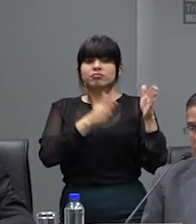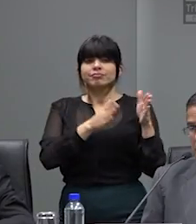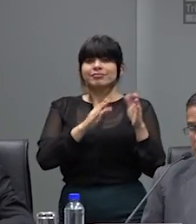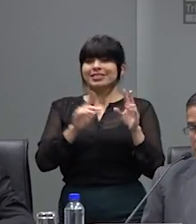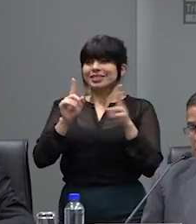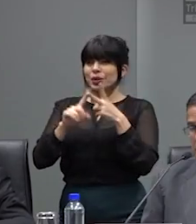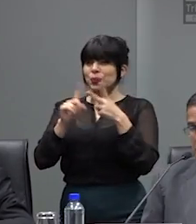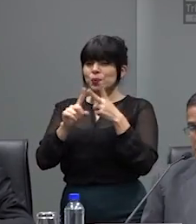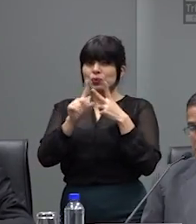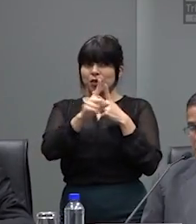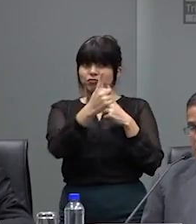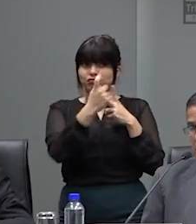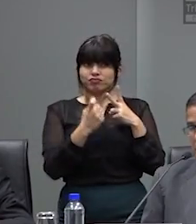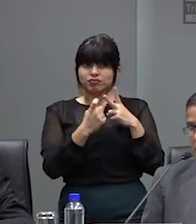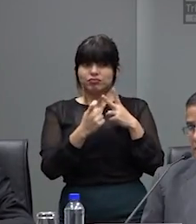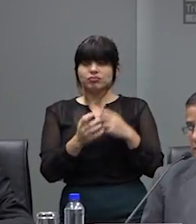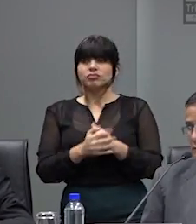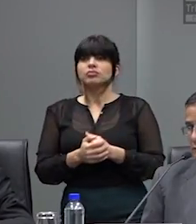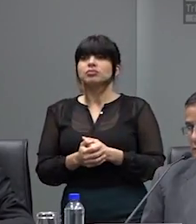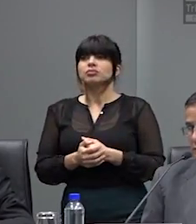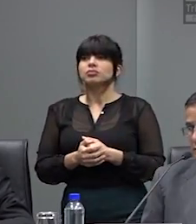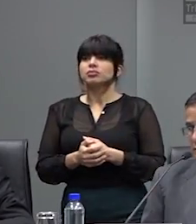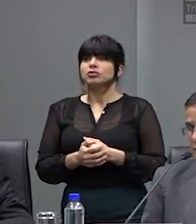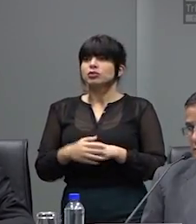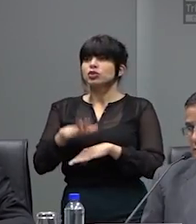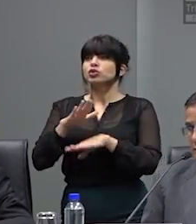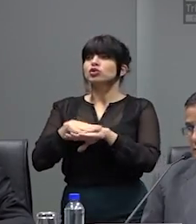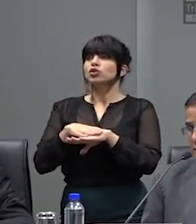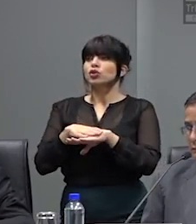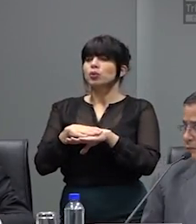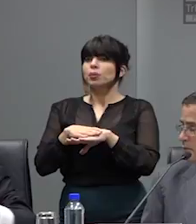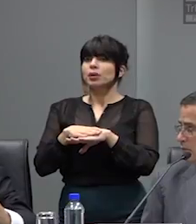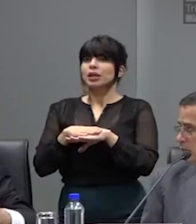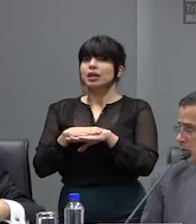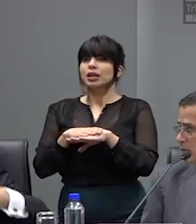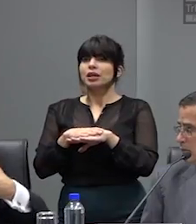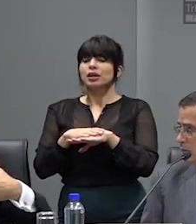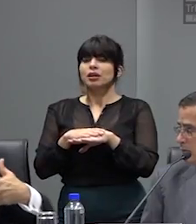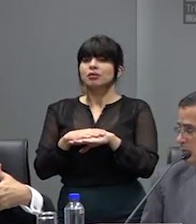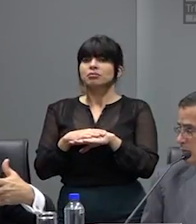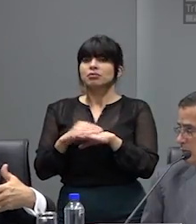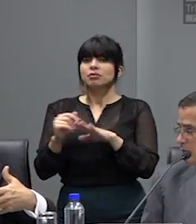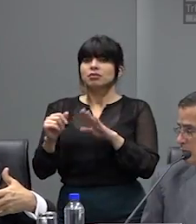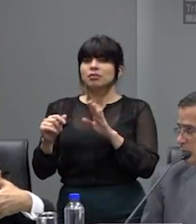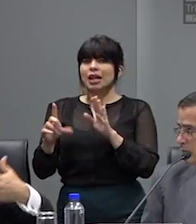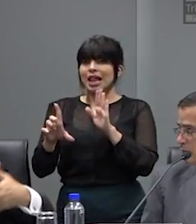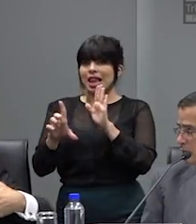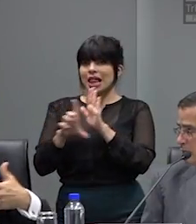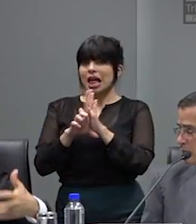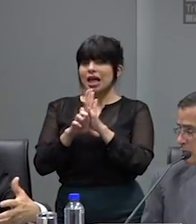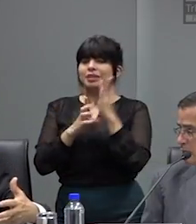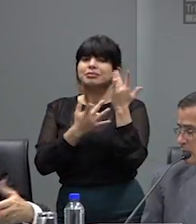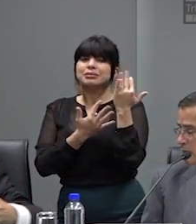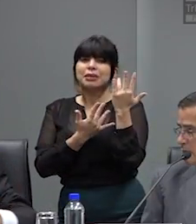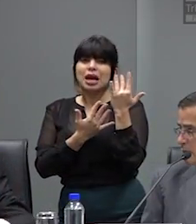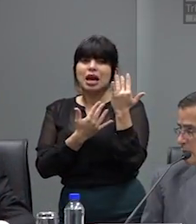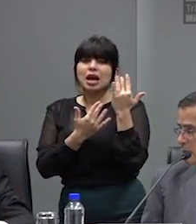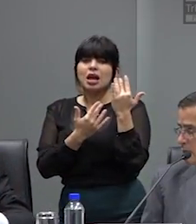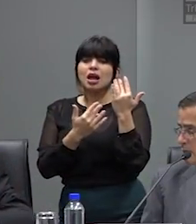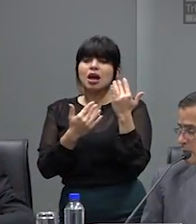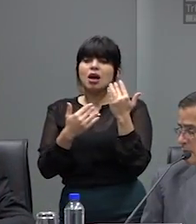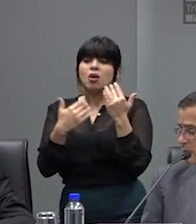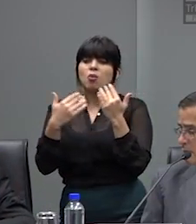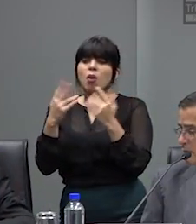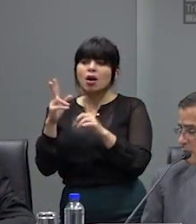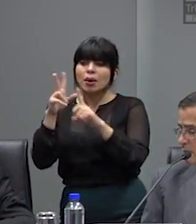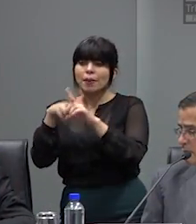otra parte que usted me preguntaba sobre la vacatio legis, o sea, la espera de entrada en vigencia